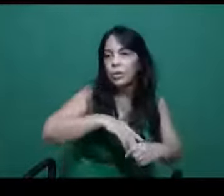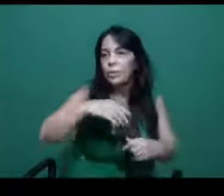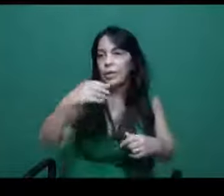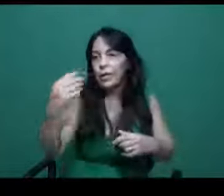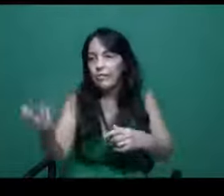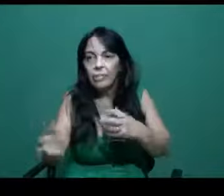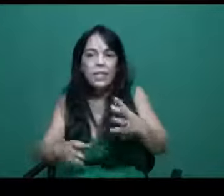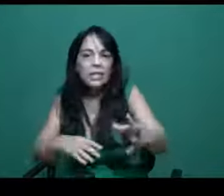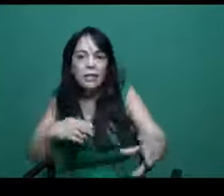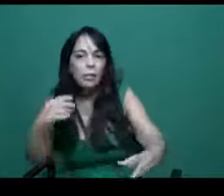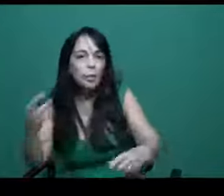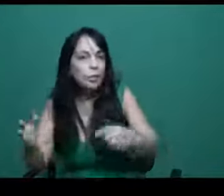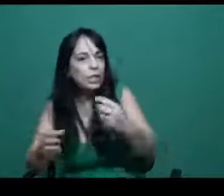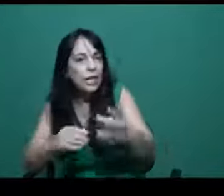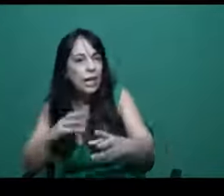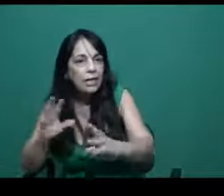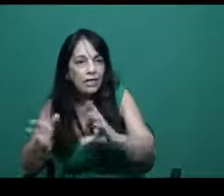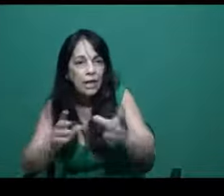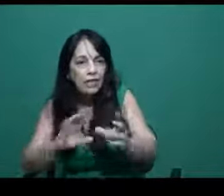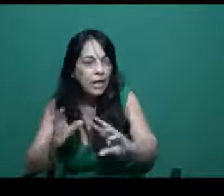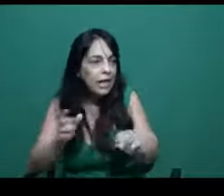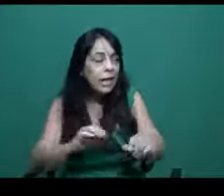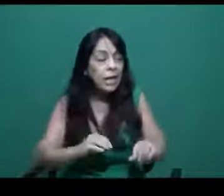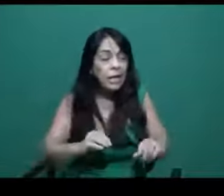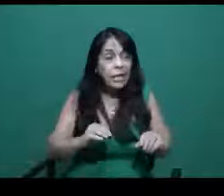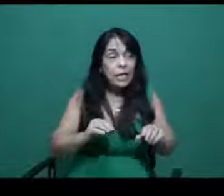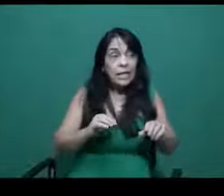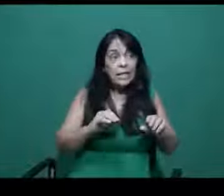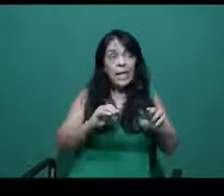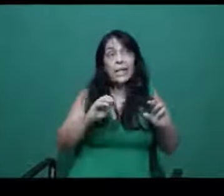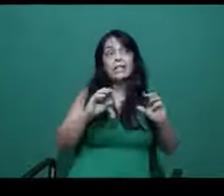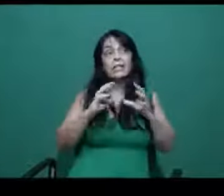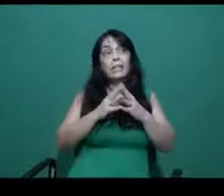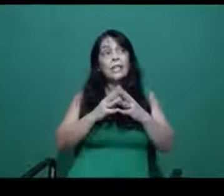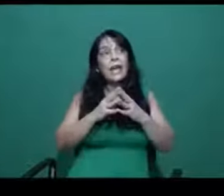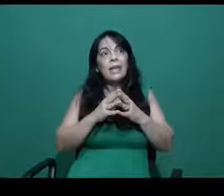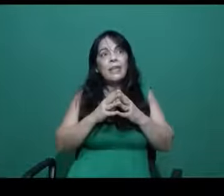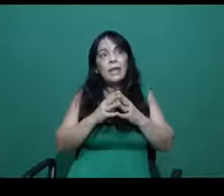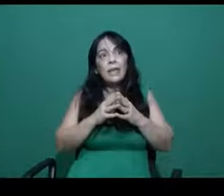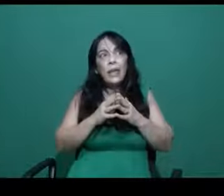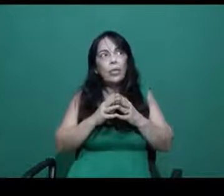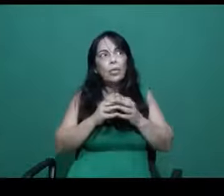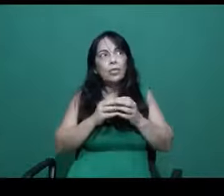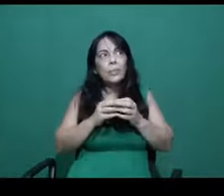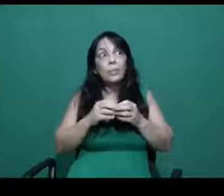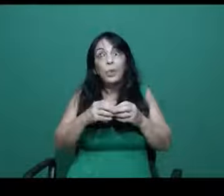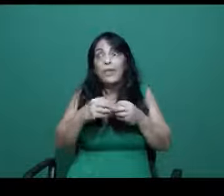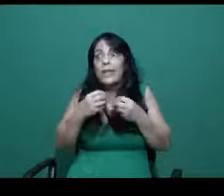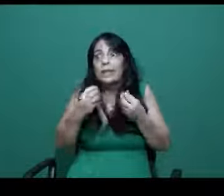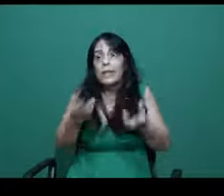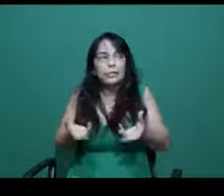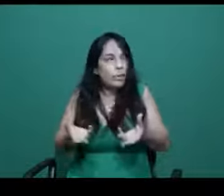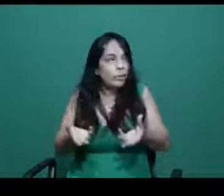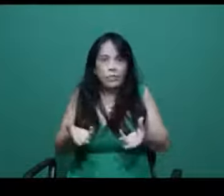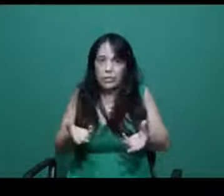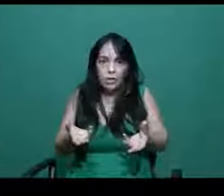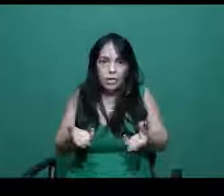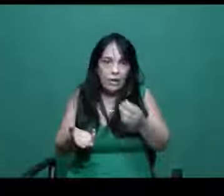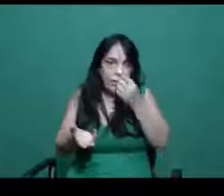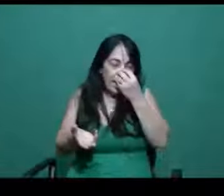porque na família teve a oportunidade de já ver. E daí eles começaram a fazer perguntas, aproveitando que a professora estava